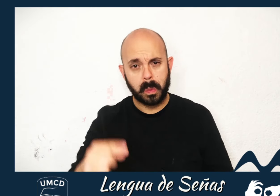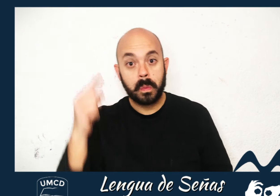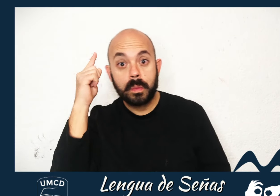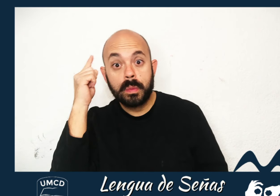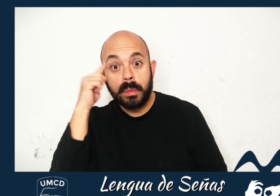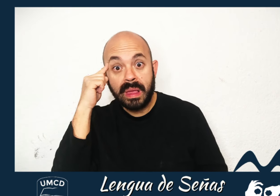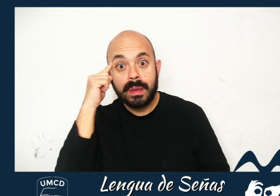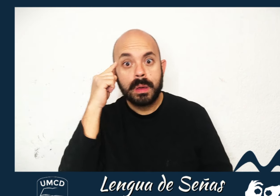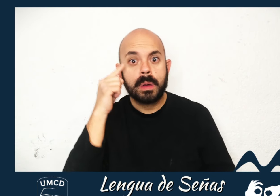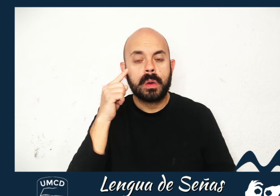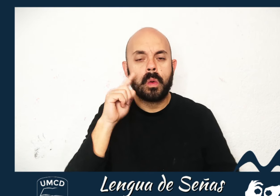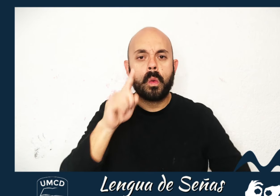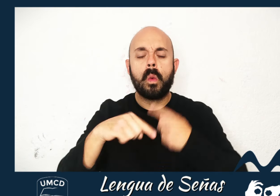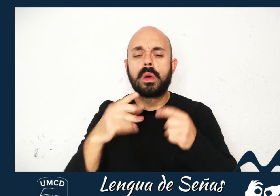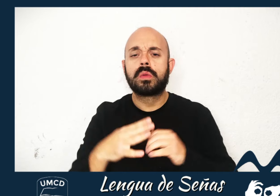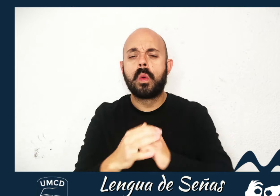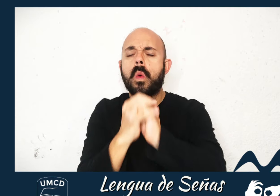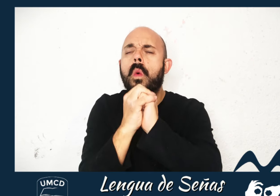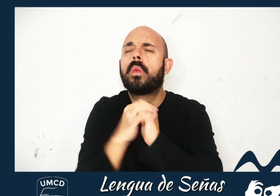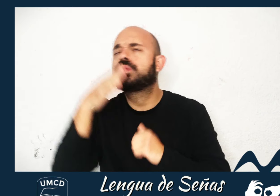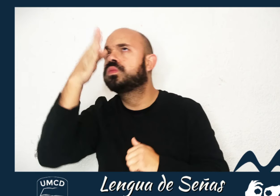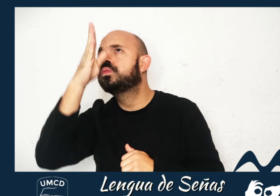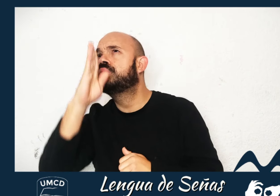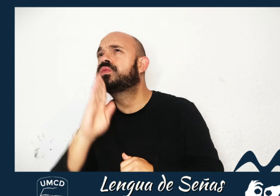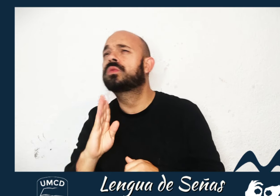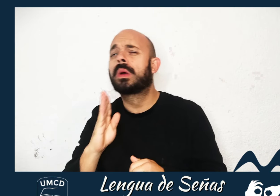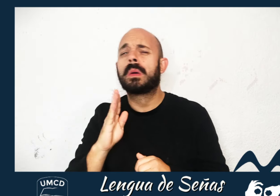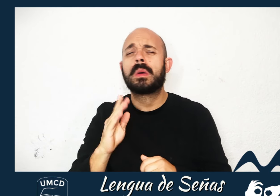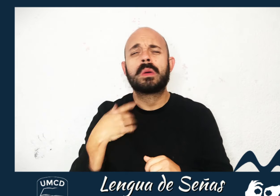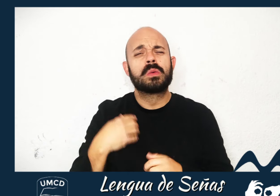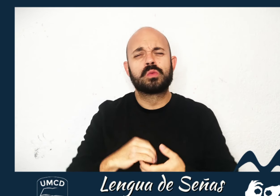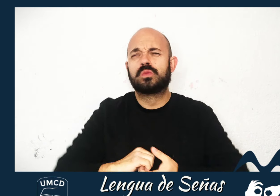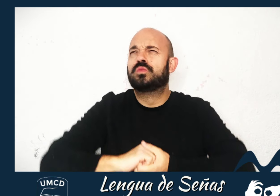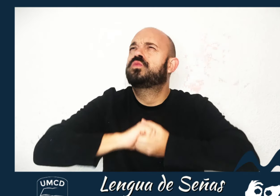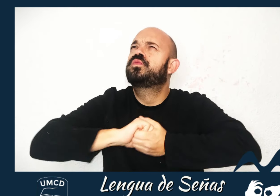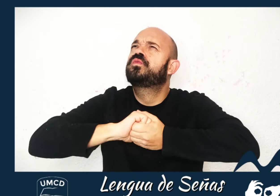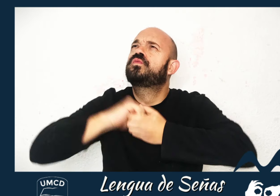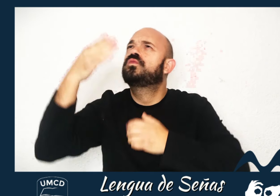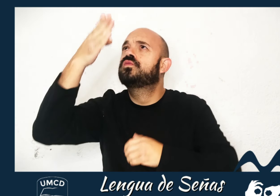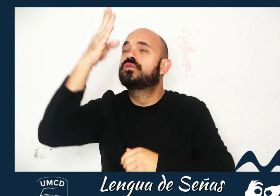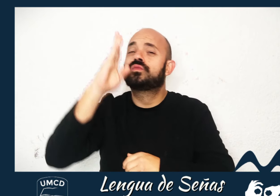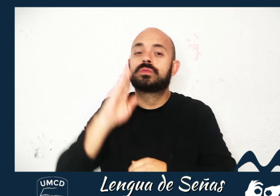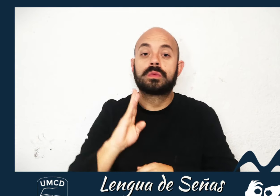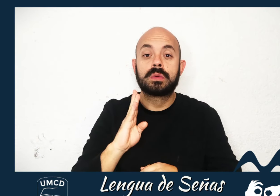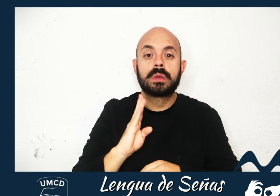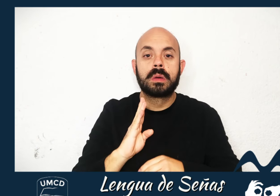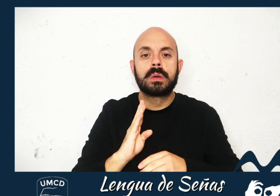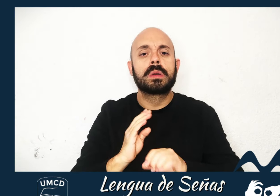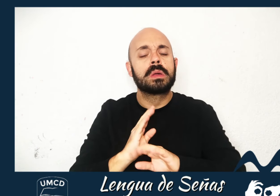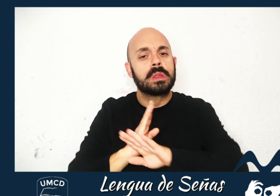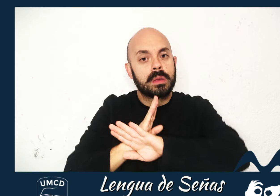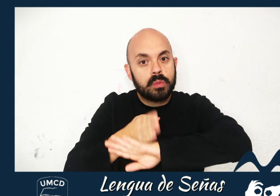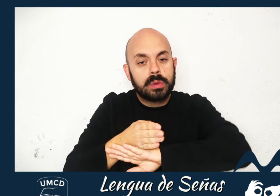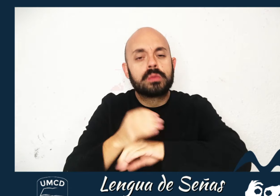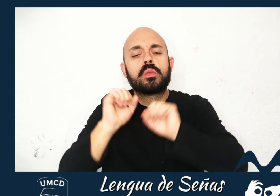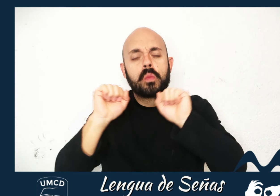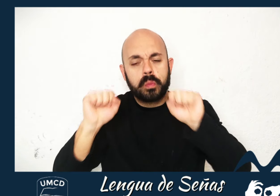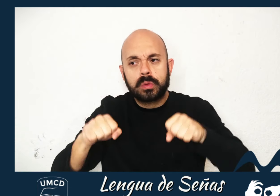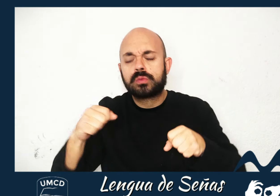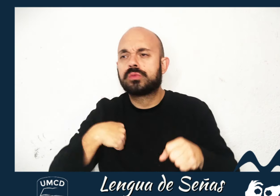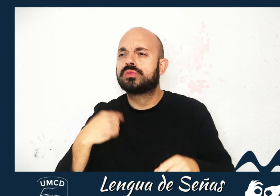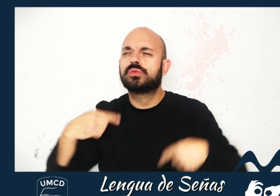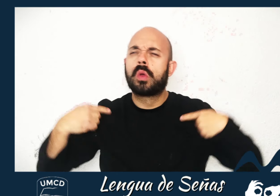¿Se imagina tener una relación íntima, una comunión tan profunda con Dios, que usted pueda relacionarse con Él